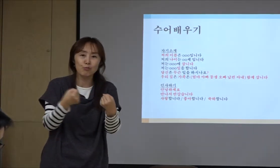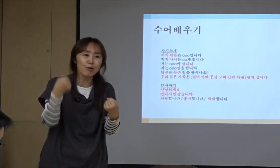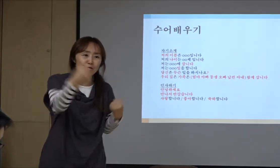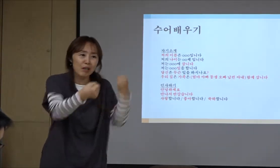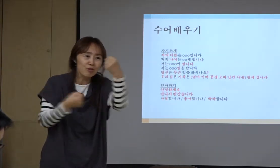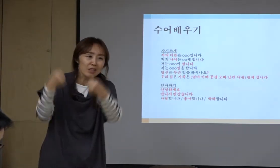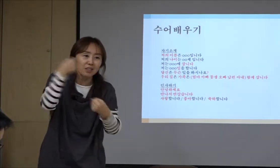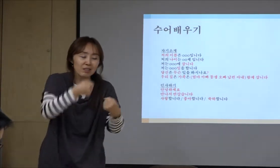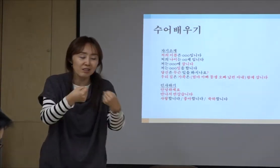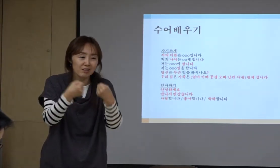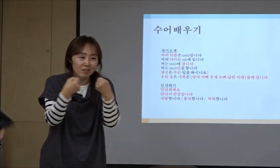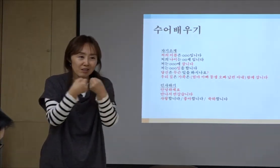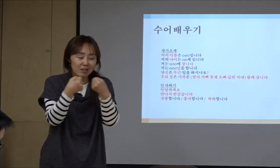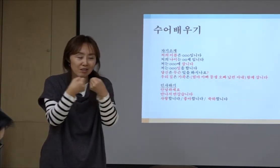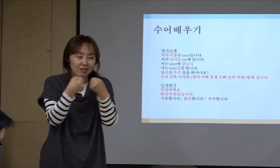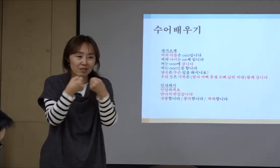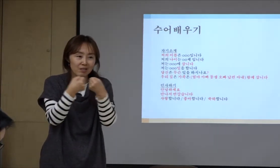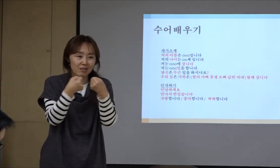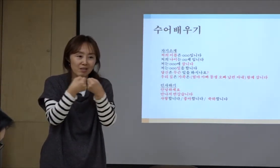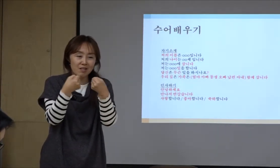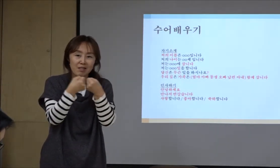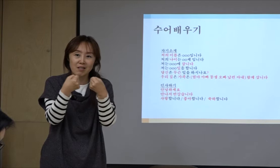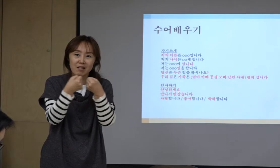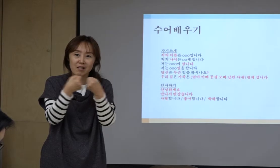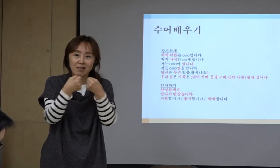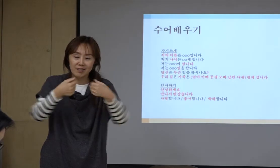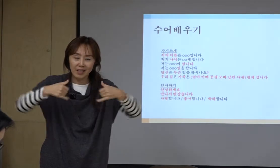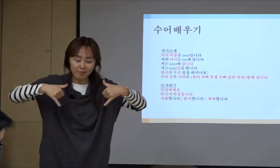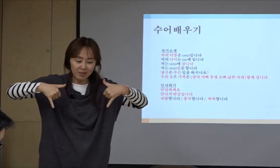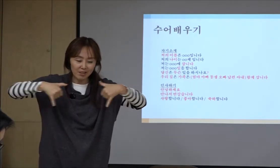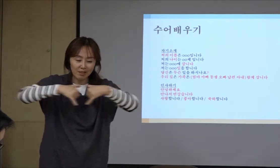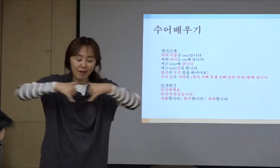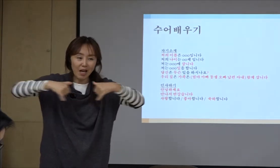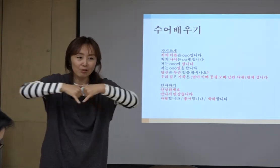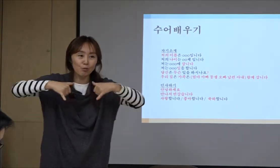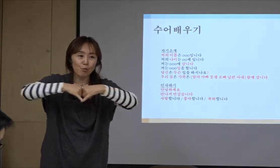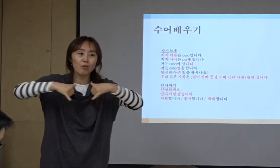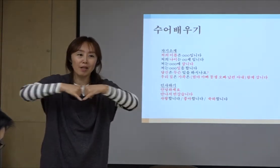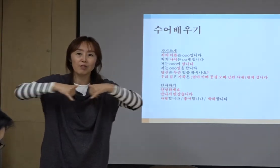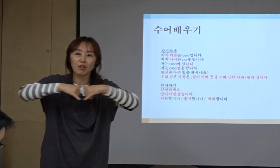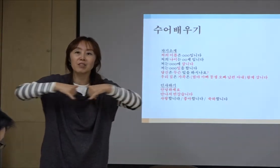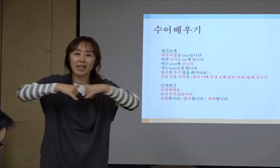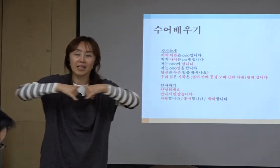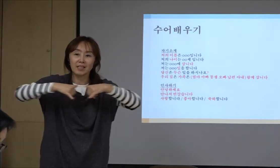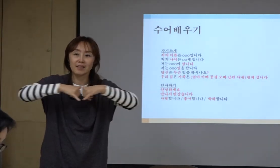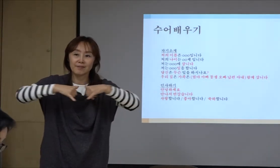주먹으로 싸움이고. 싸우잖아요. 그러니까 피플과 피플이 싸우고. 사람들이 이렇게 막 서로 공격하면 전쟁.